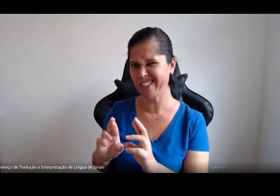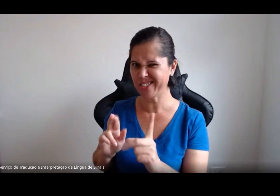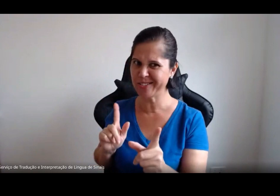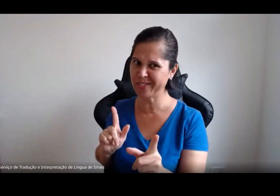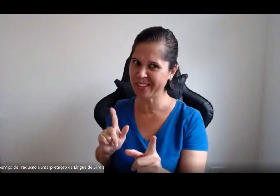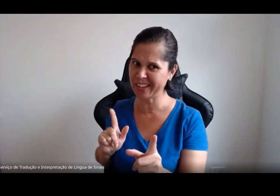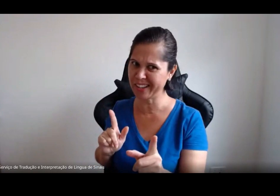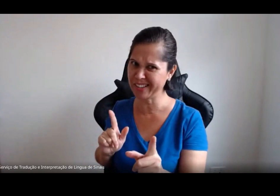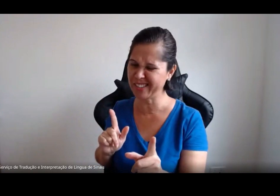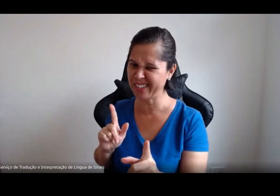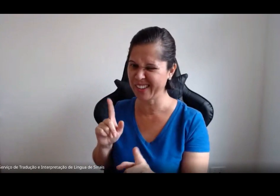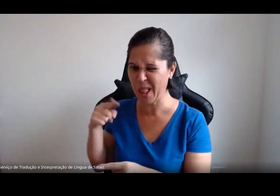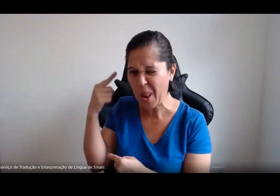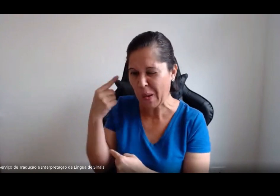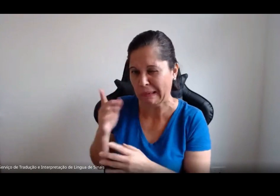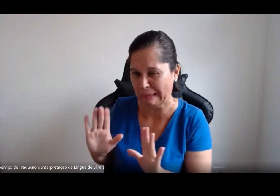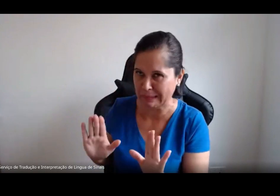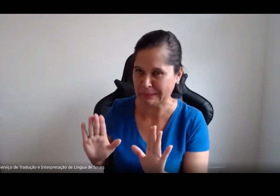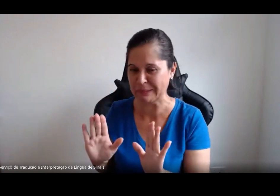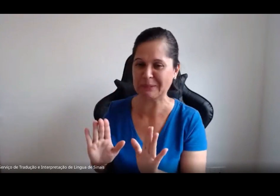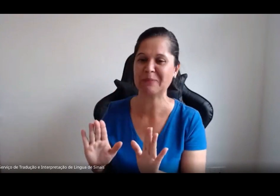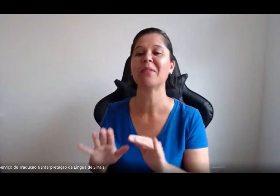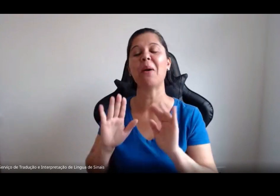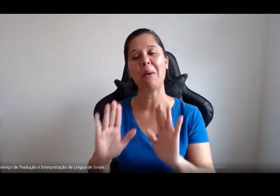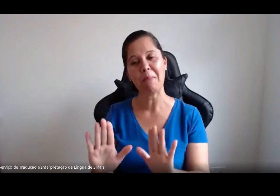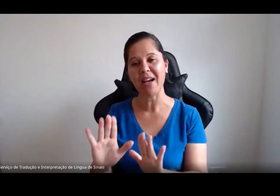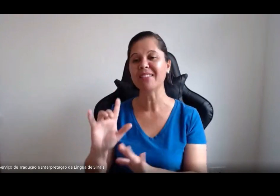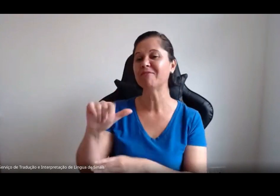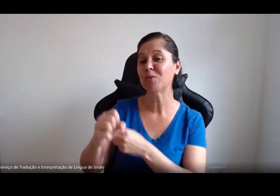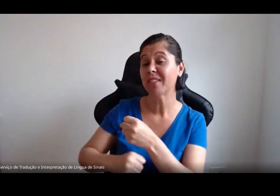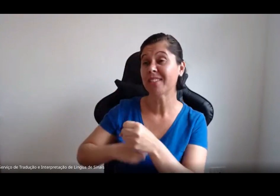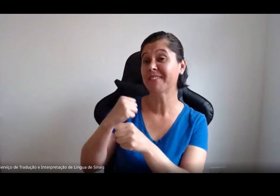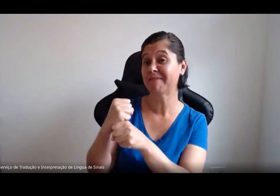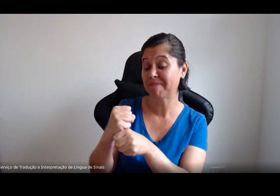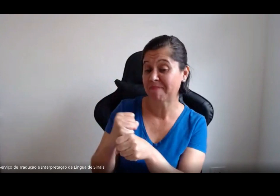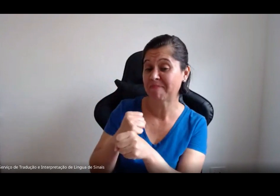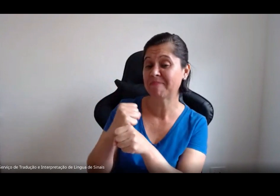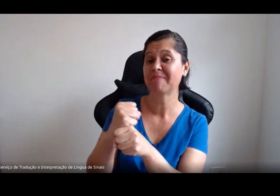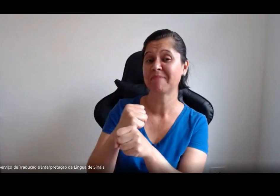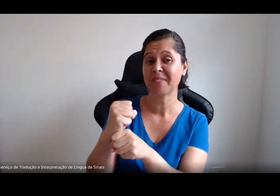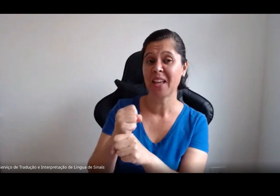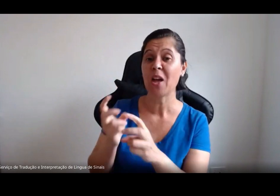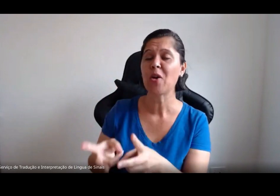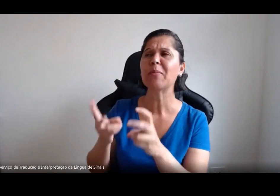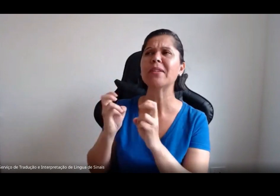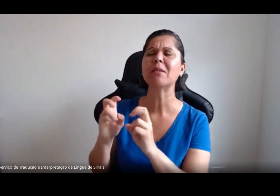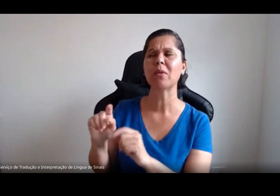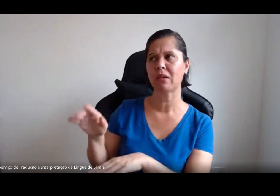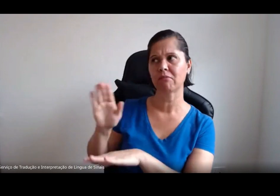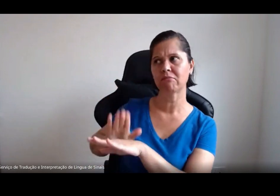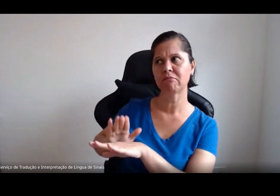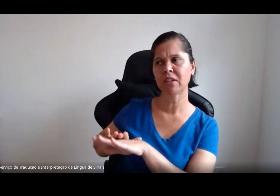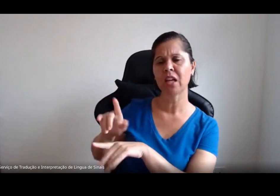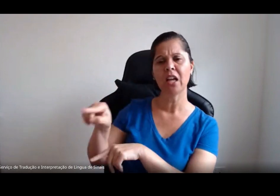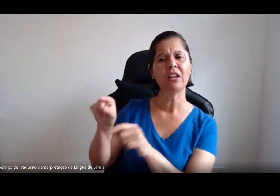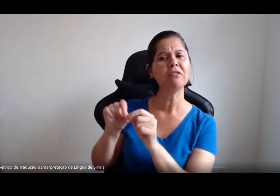diferente. Eles eram bem louquinhos, a sua moda. Mas, alguns anos depois, eu vi que fizeram algo que não